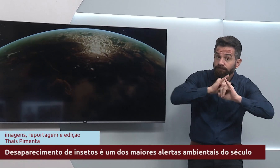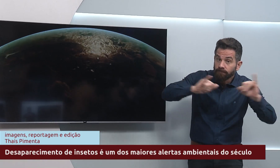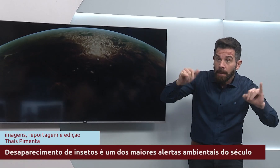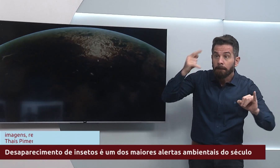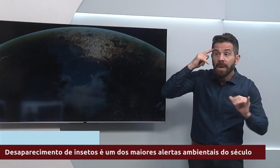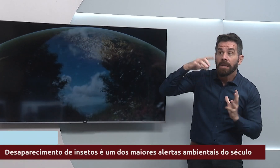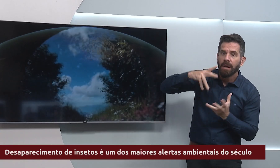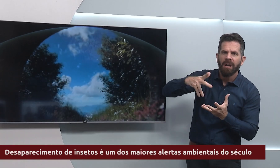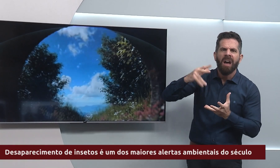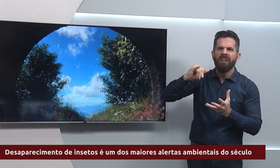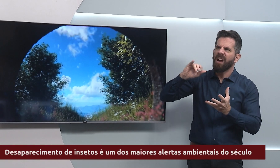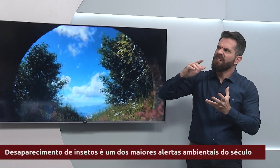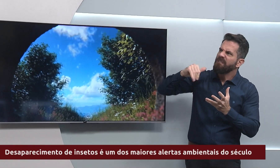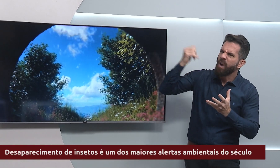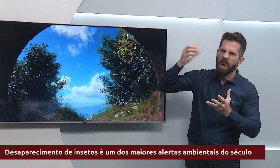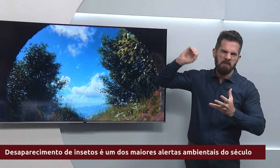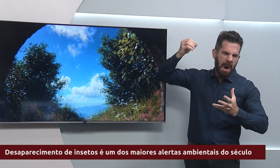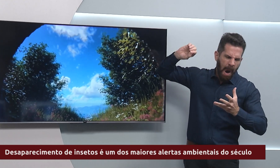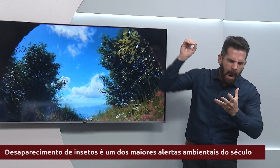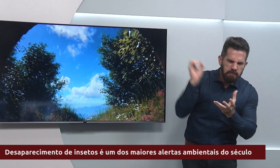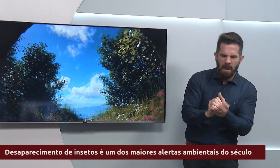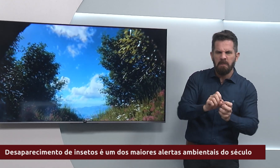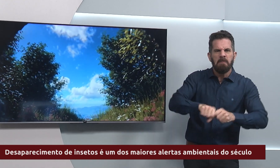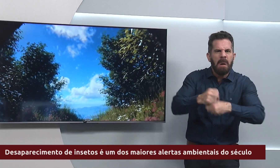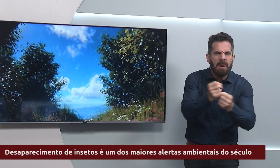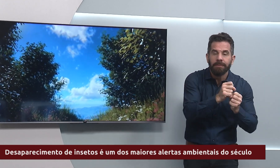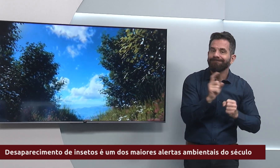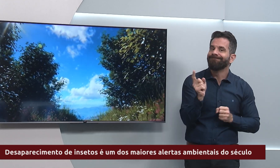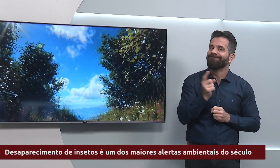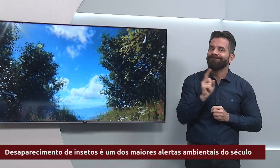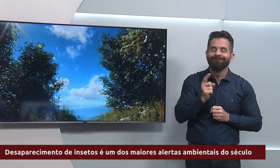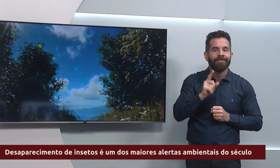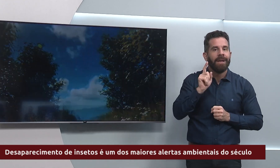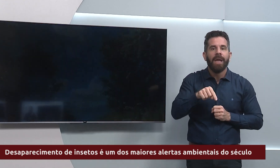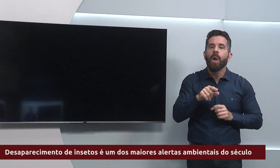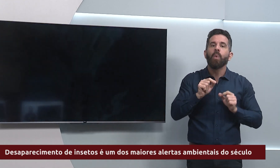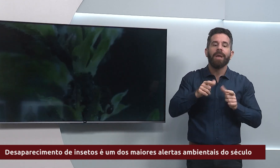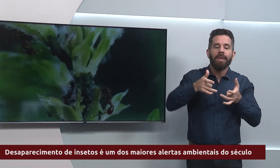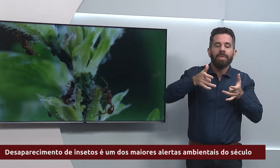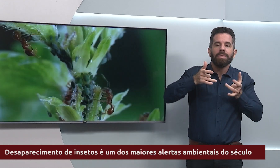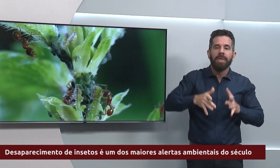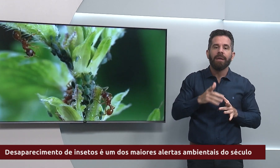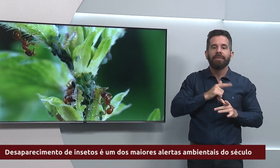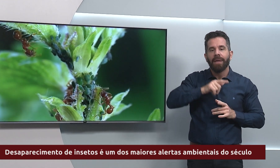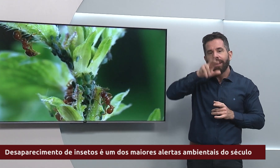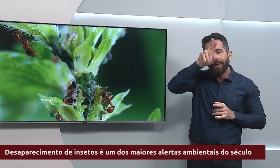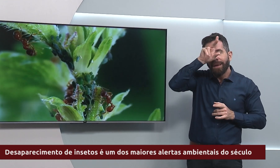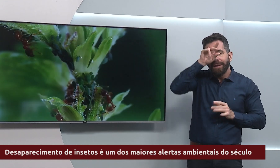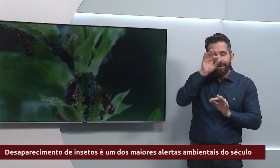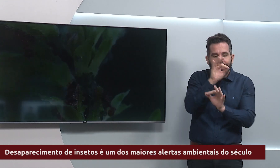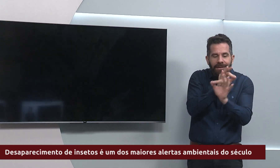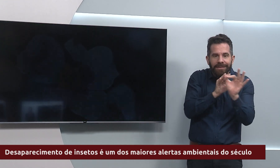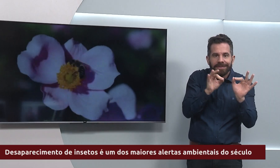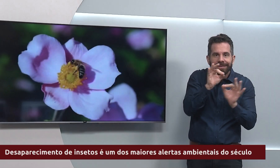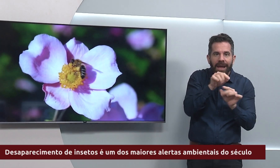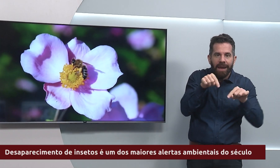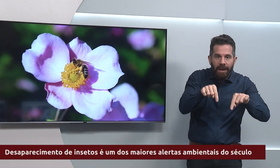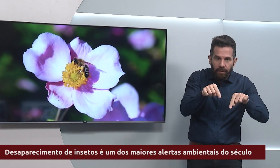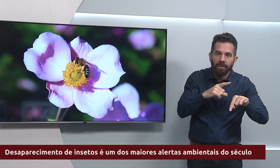um asteroide nem do espaço, mas dos seres mais antigos do planeta, os insetos.